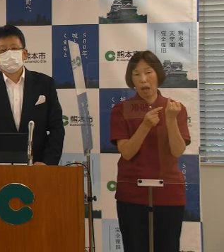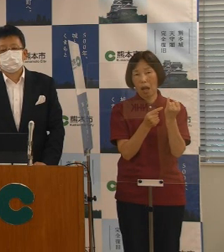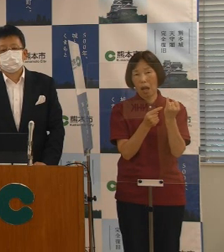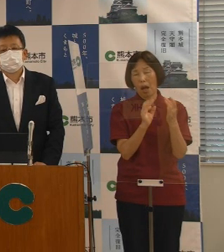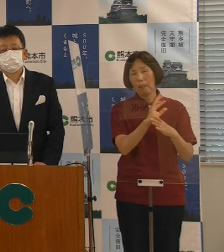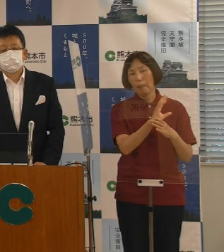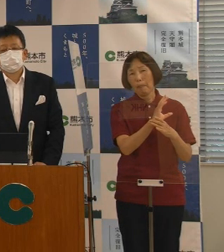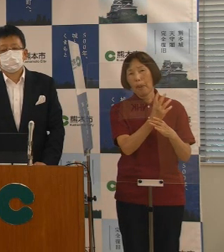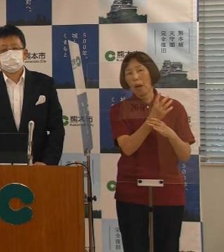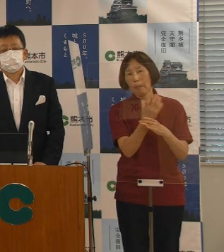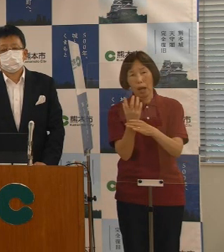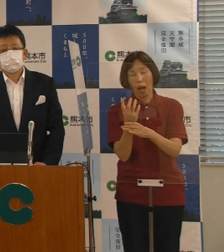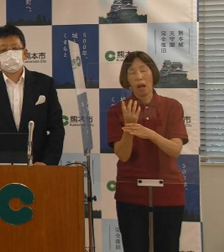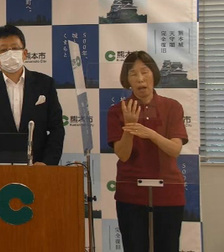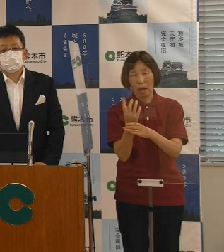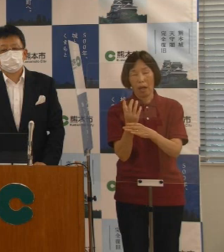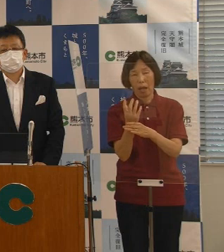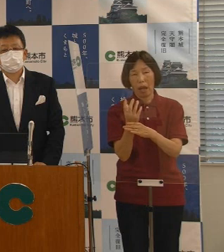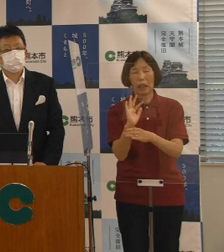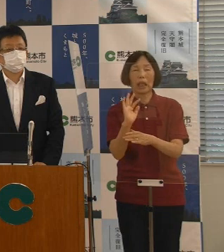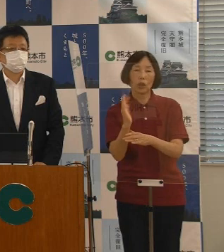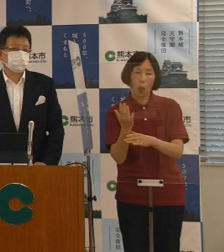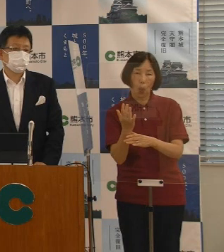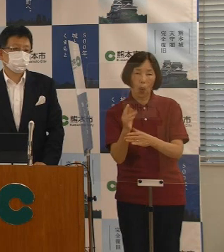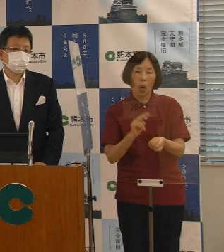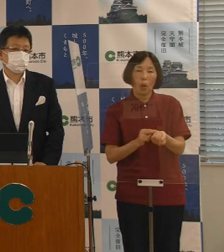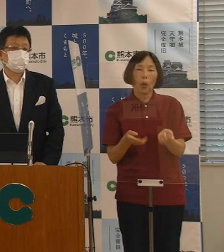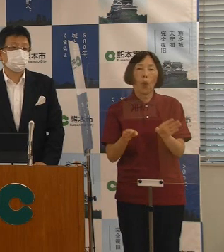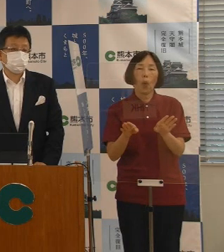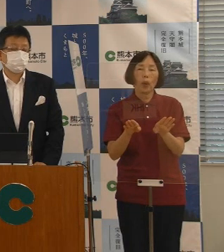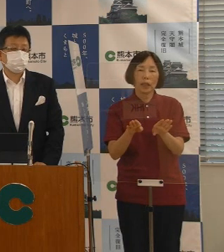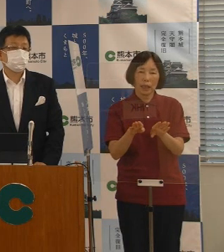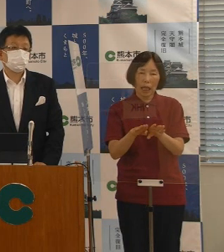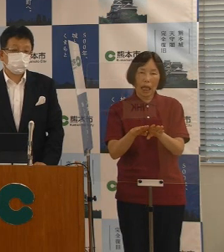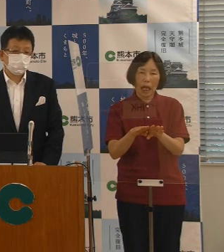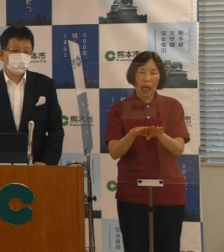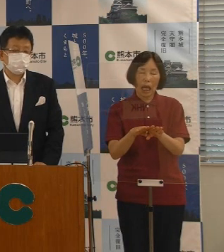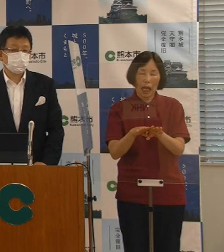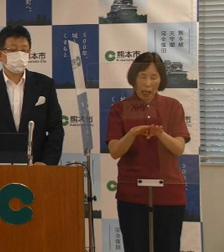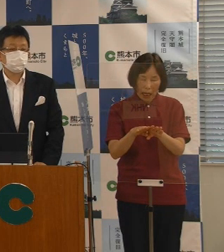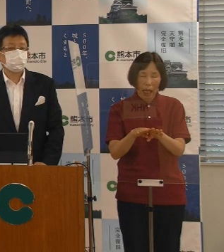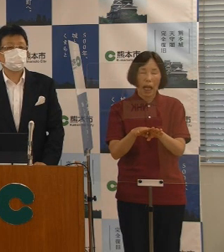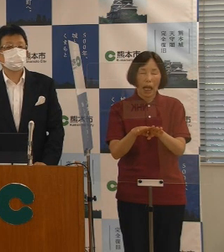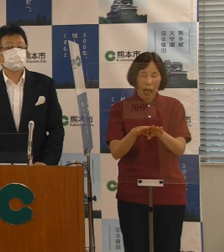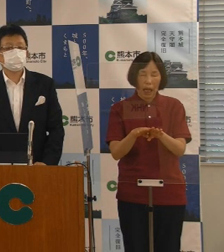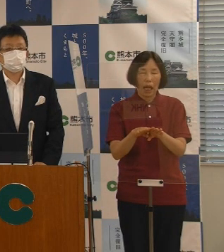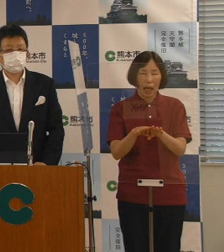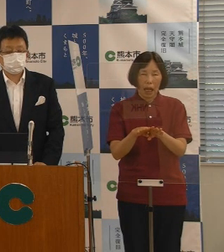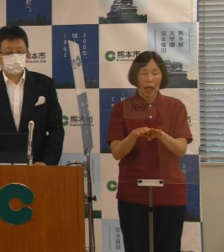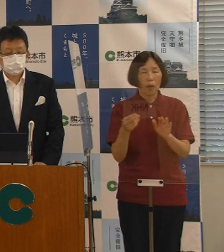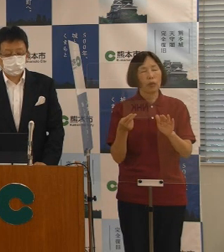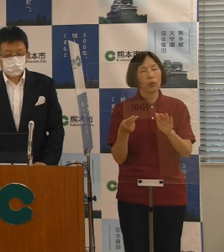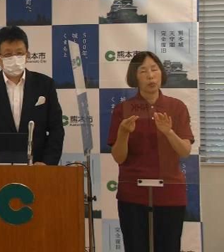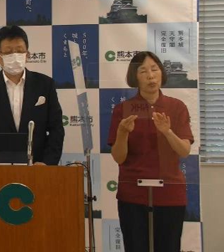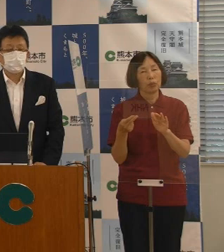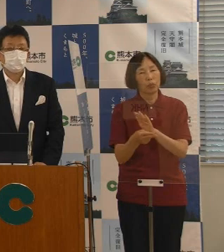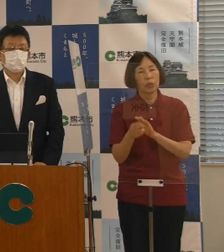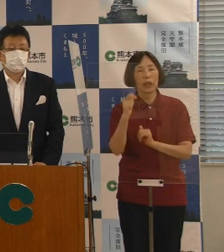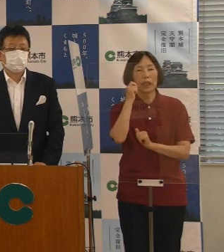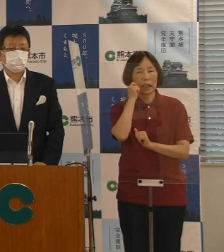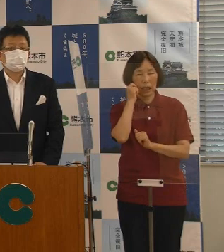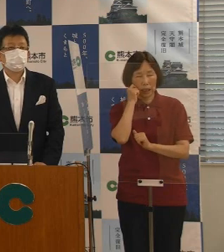搬送されだけれども病院での処置を受けることができない、入院ができないということで自宅で出産をされ